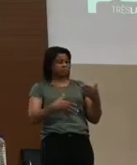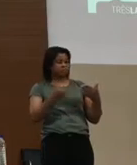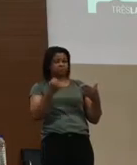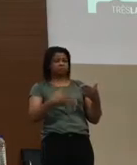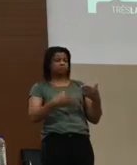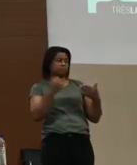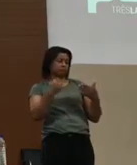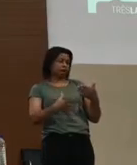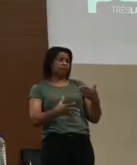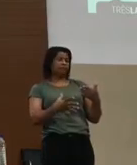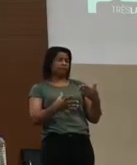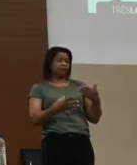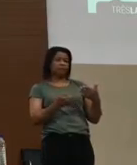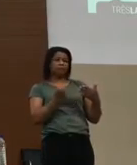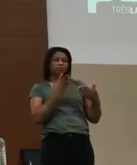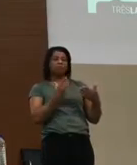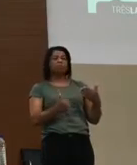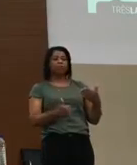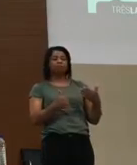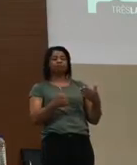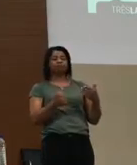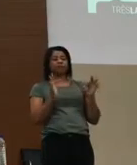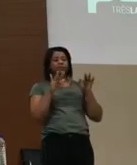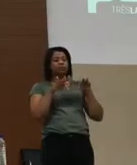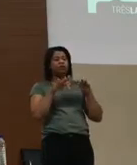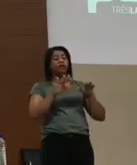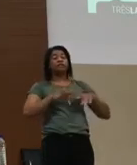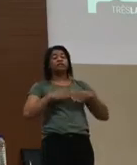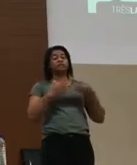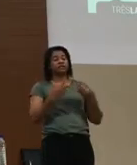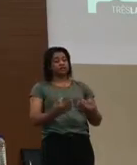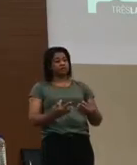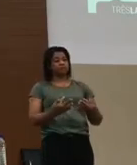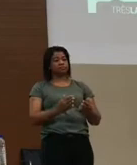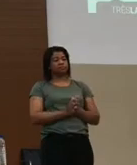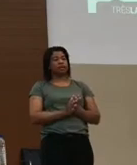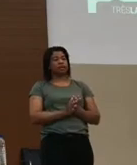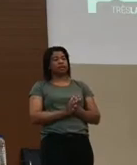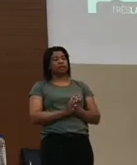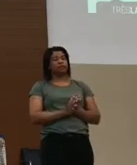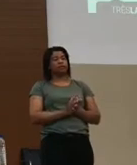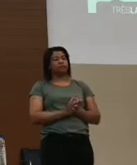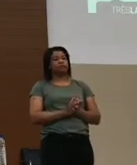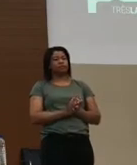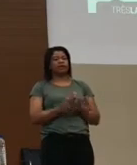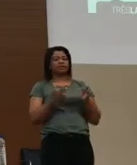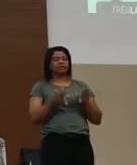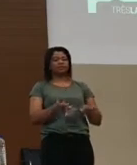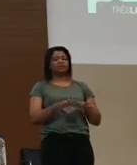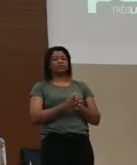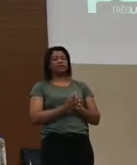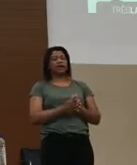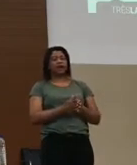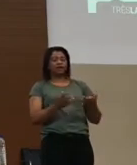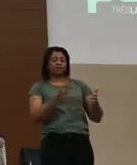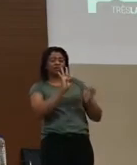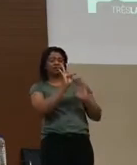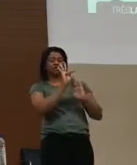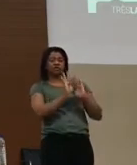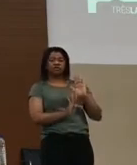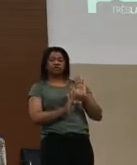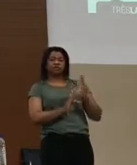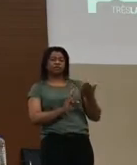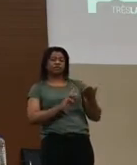aqui, uma maneira muito prática e tal, só que esse texto me chamou a atenção um pouco diferente daquilo que ele estava